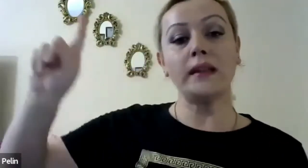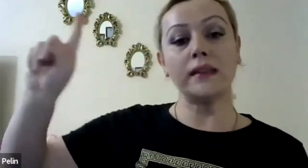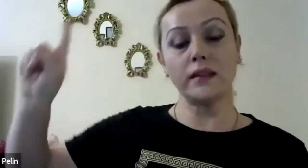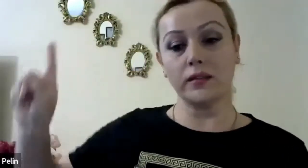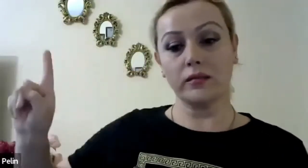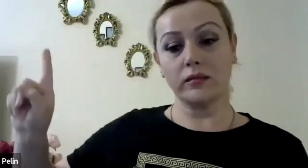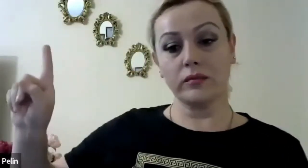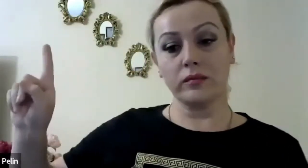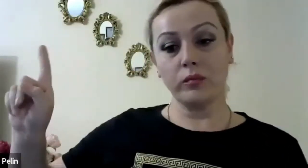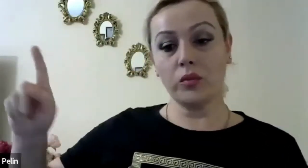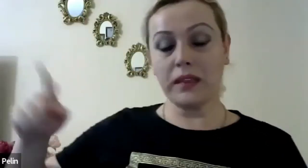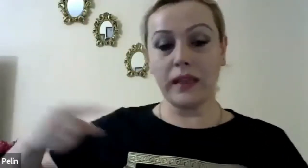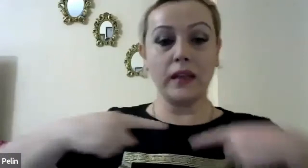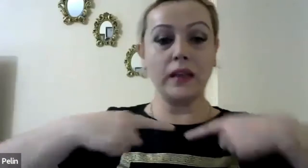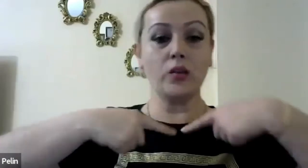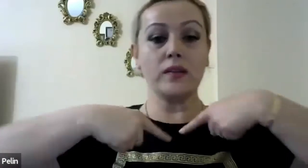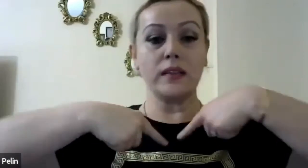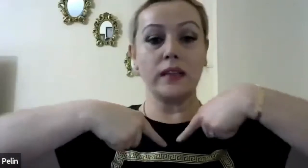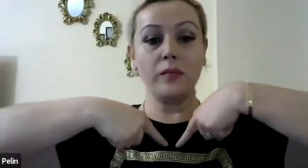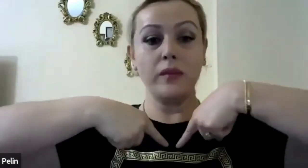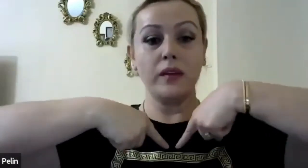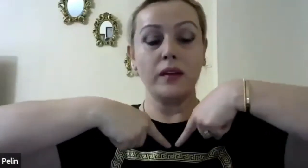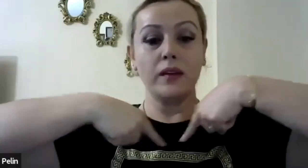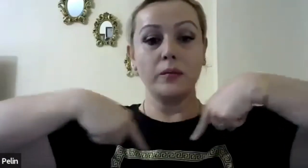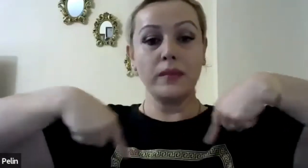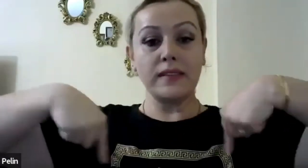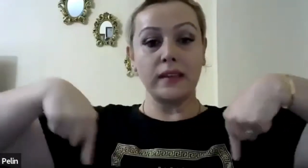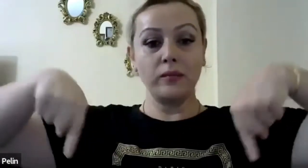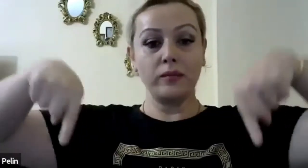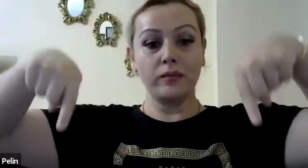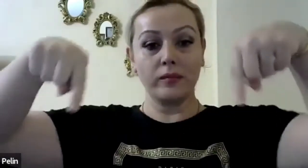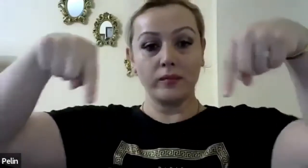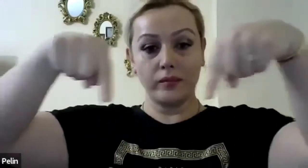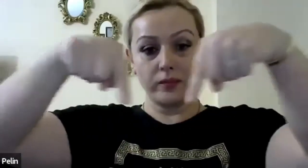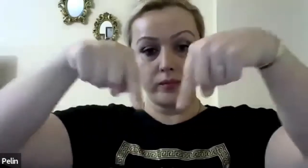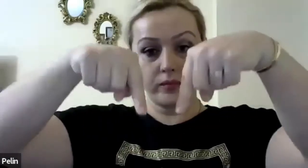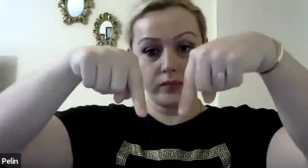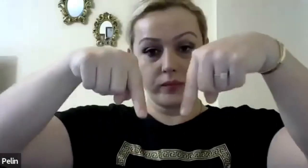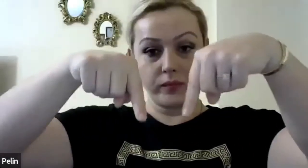onların. Bunu bir kere daha göstereyim. Bizim,